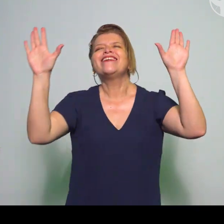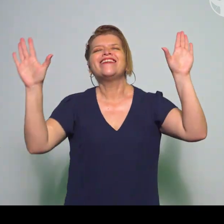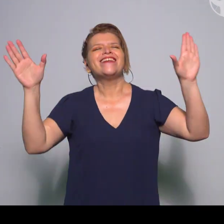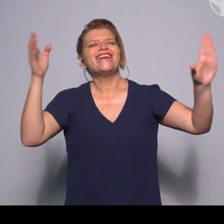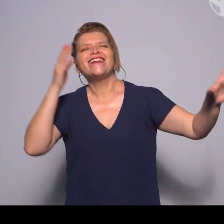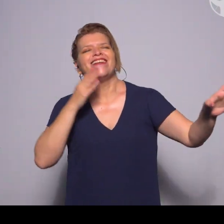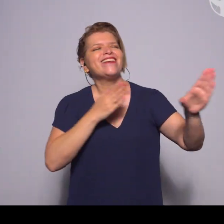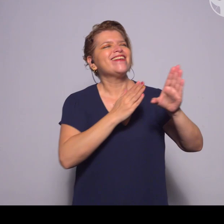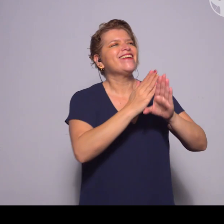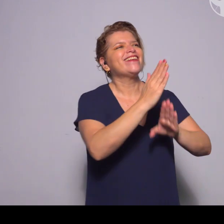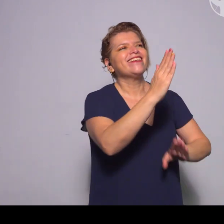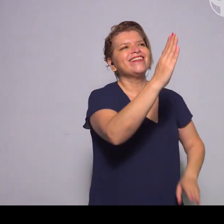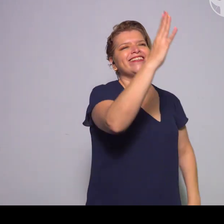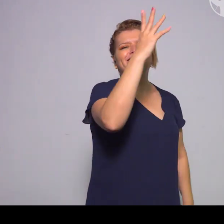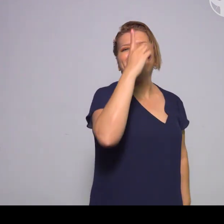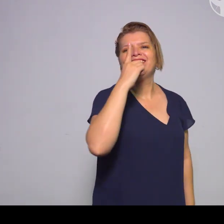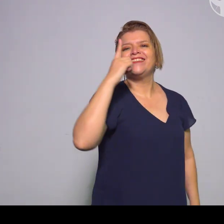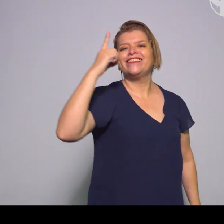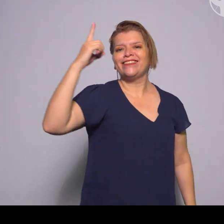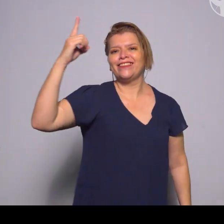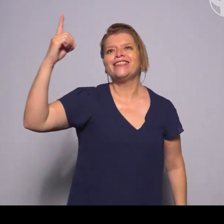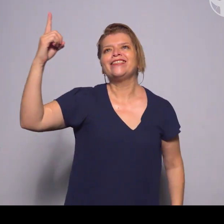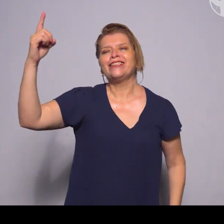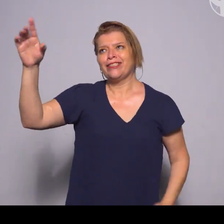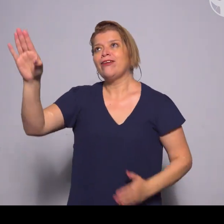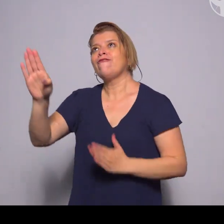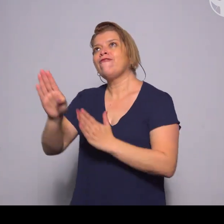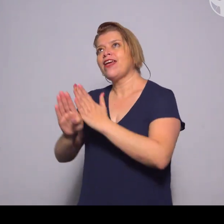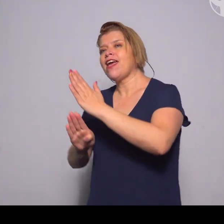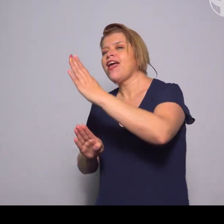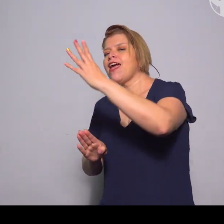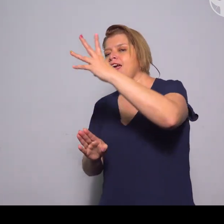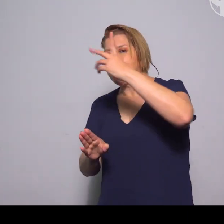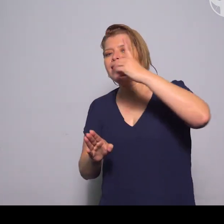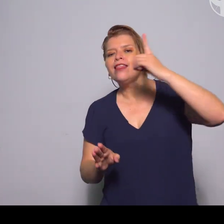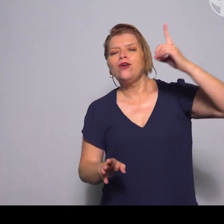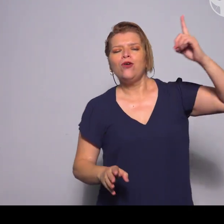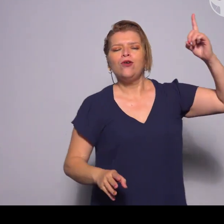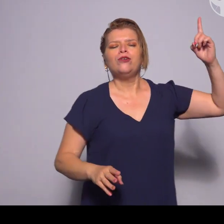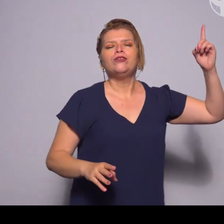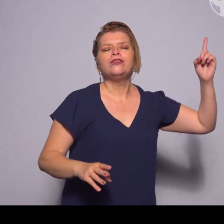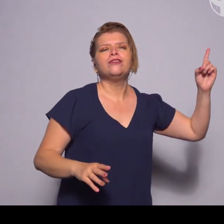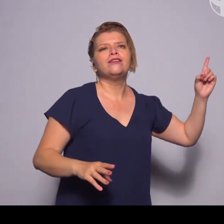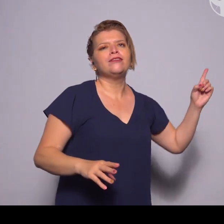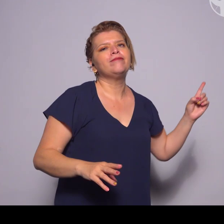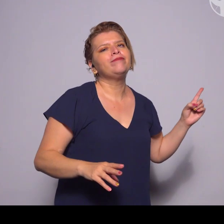amanecer. Tú eres fiel Dios,